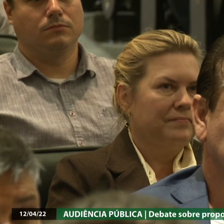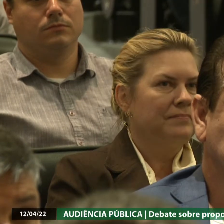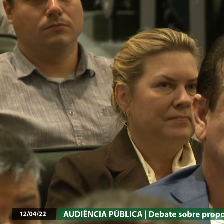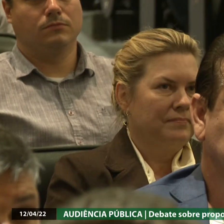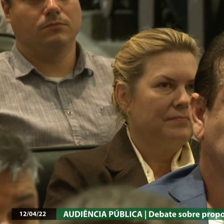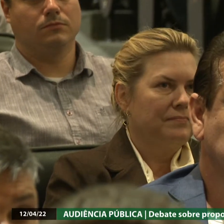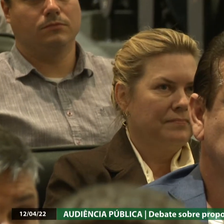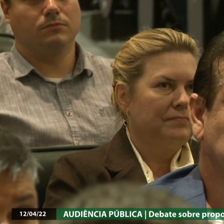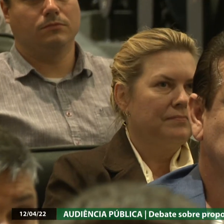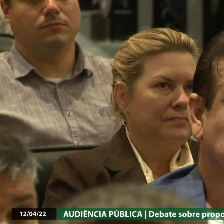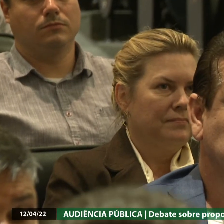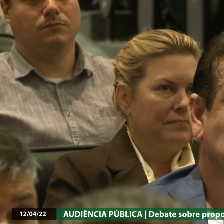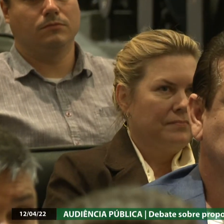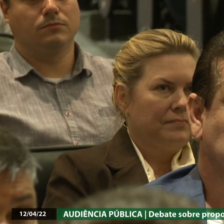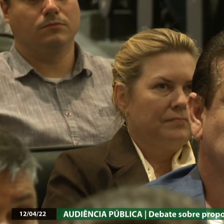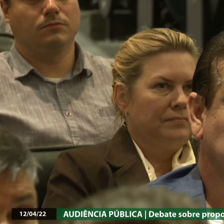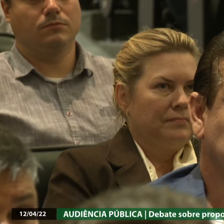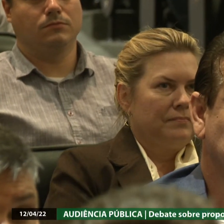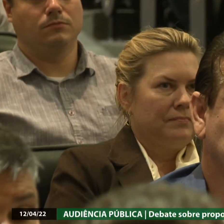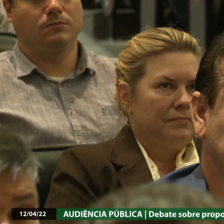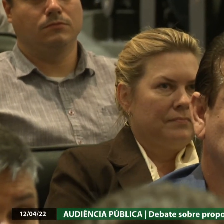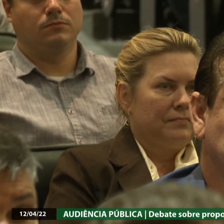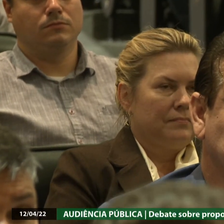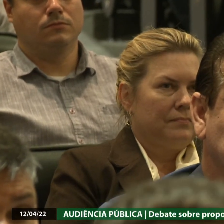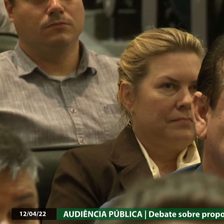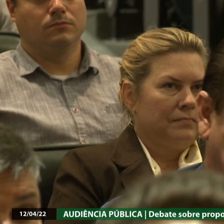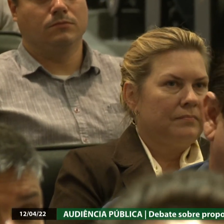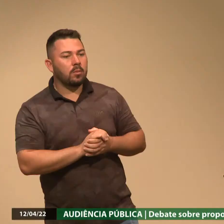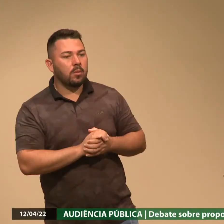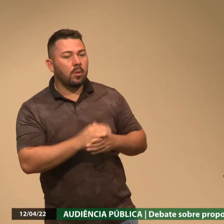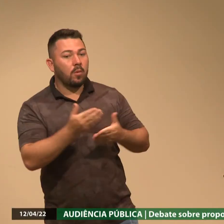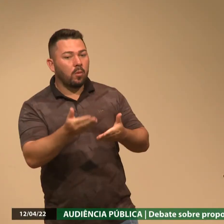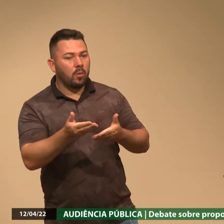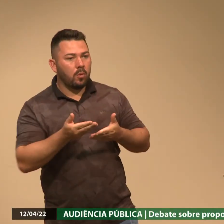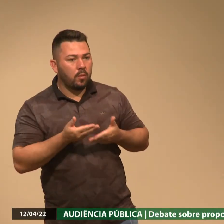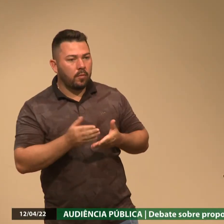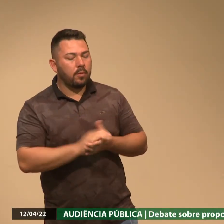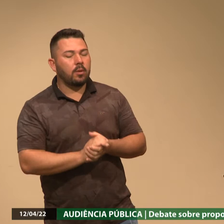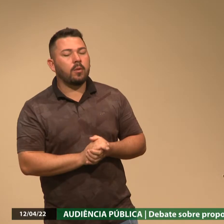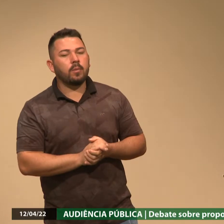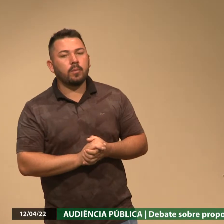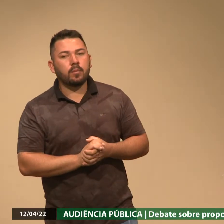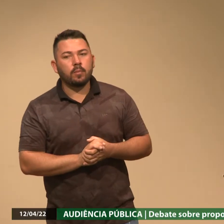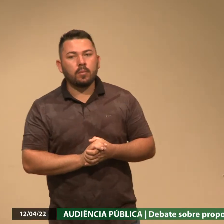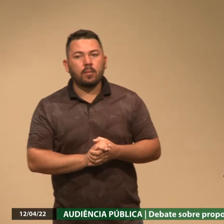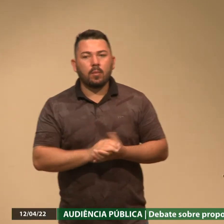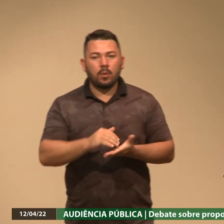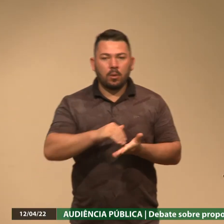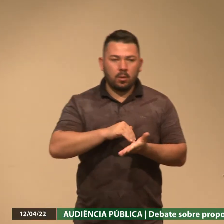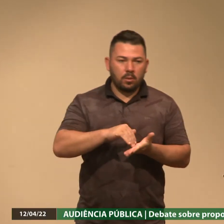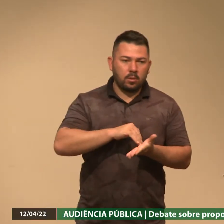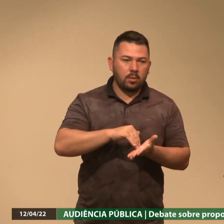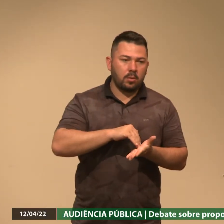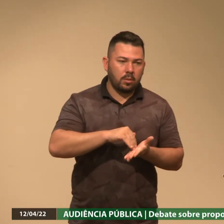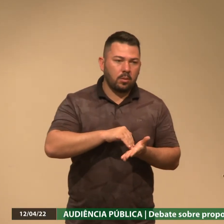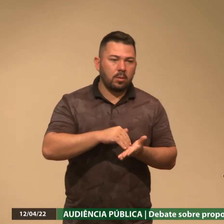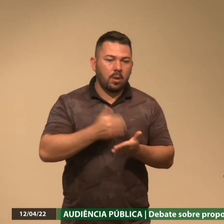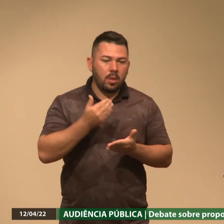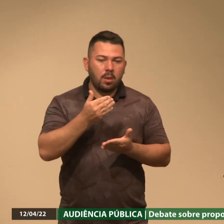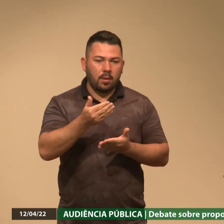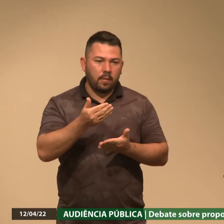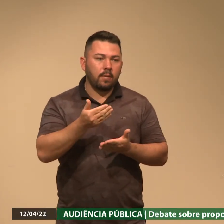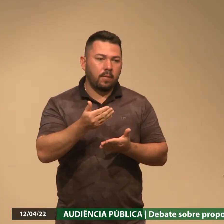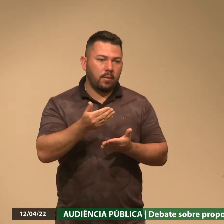e também deixando bem claro também que hoje estaria presente aqui foi convidado né o secretário que está à frente da